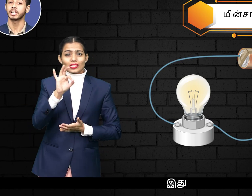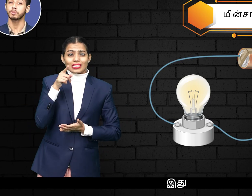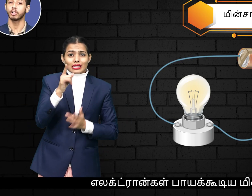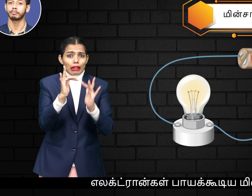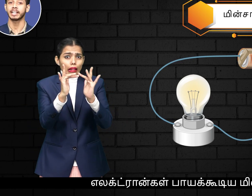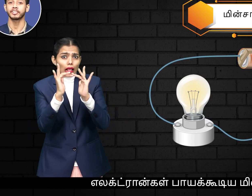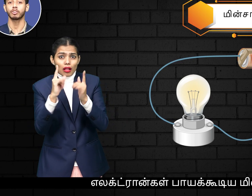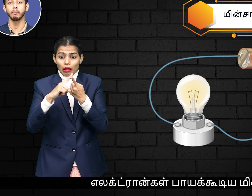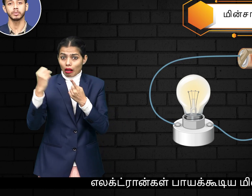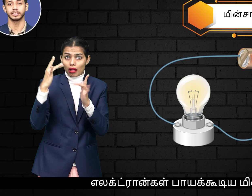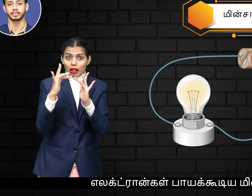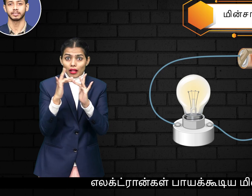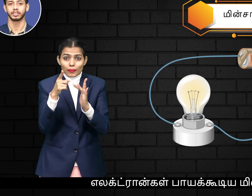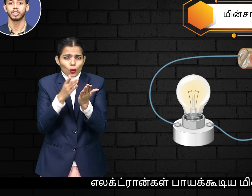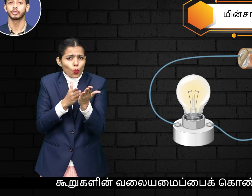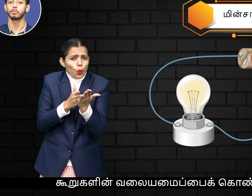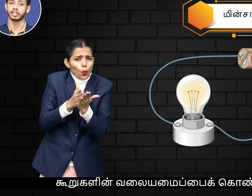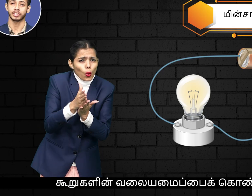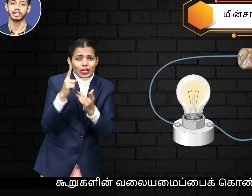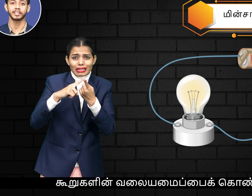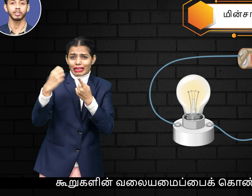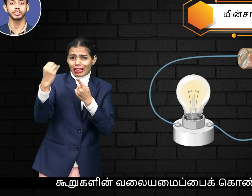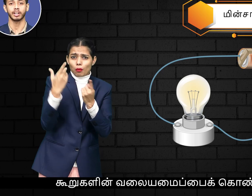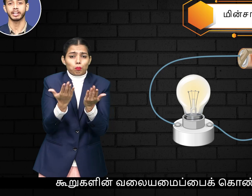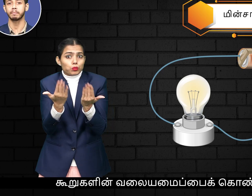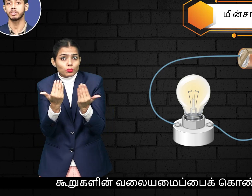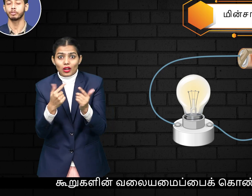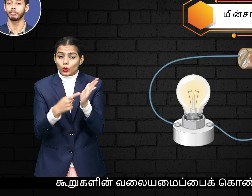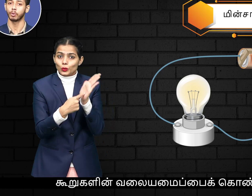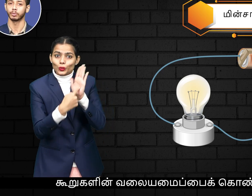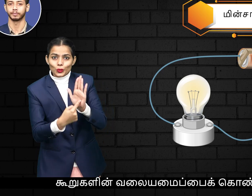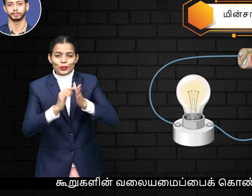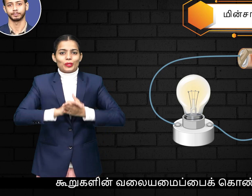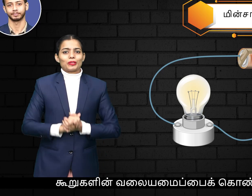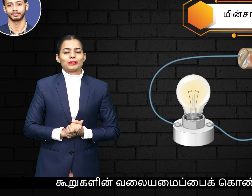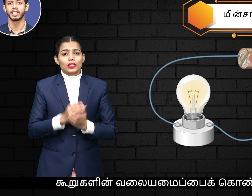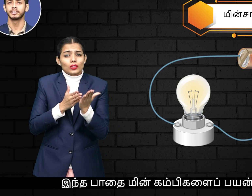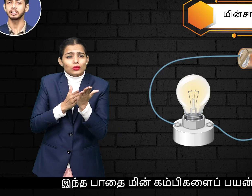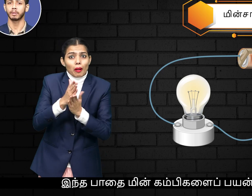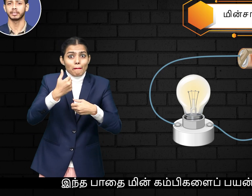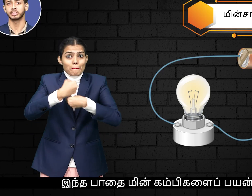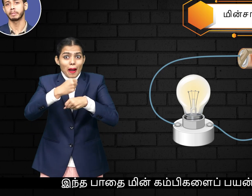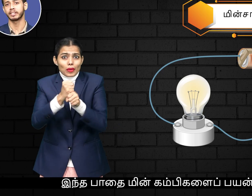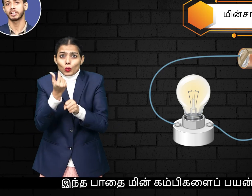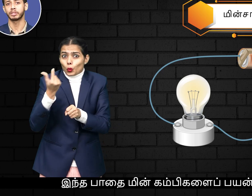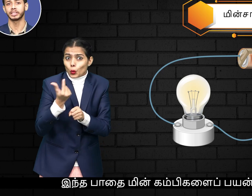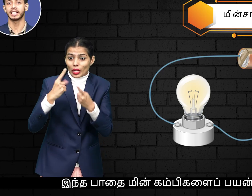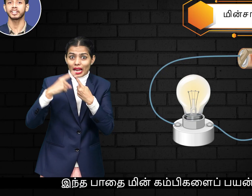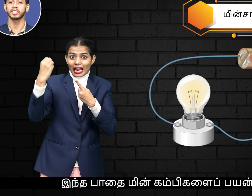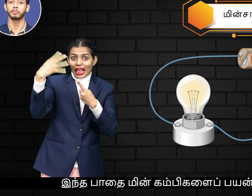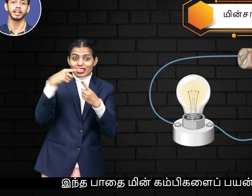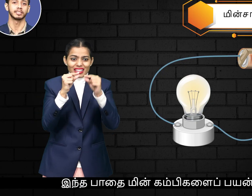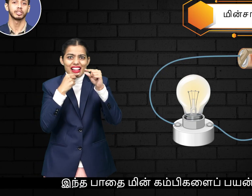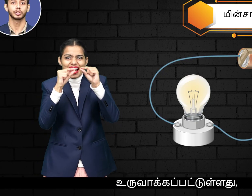இது எலக்ட்ரான்கள் பாயக்கூடிய மின்கூறுகளின் வலையமைப்பை கொண்டுள்ளது. இந்த பாதை